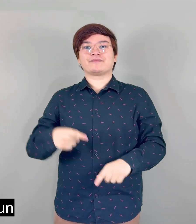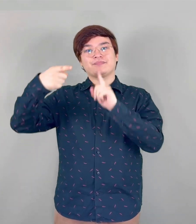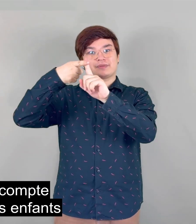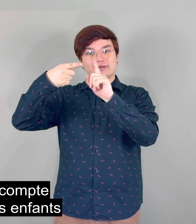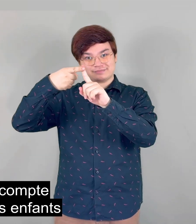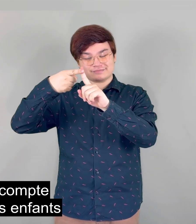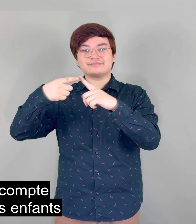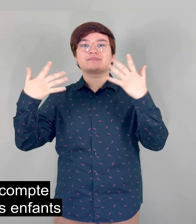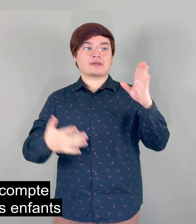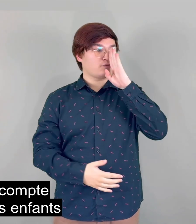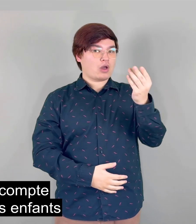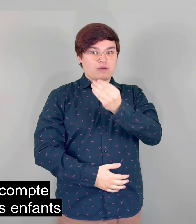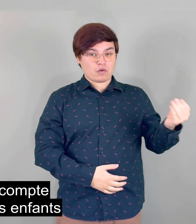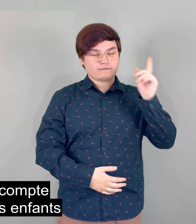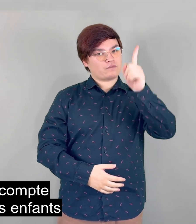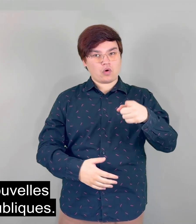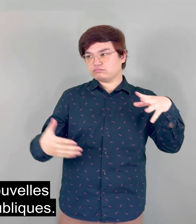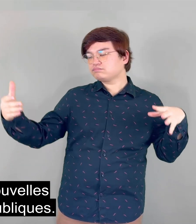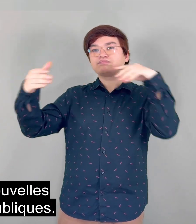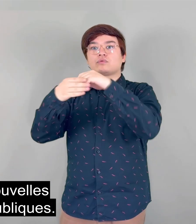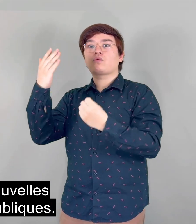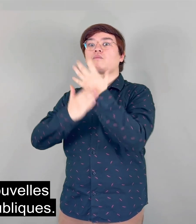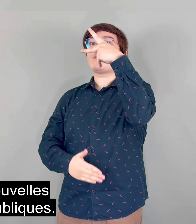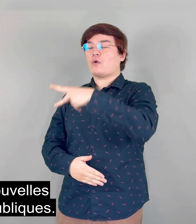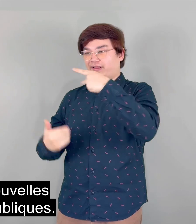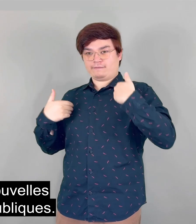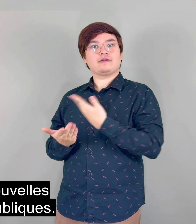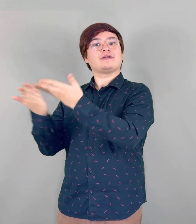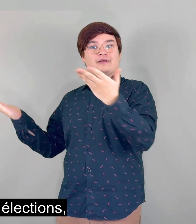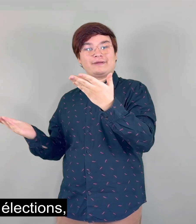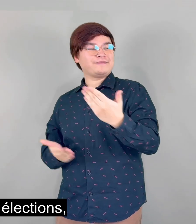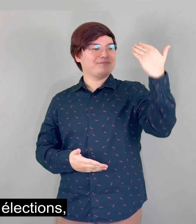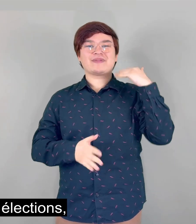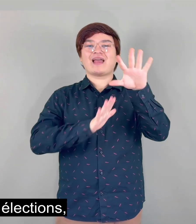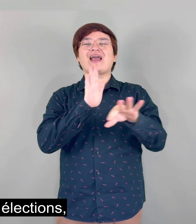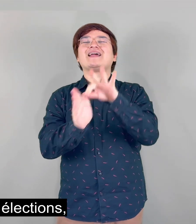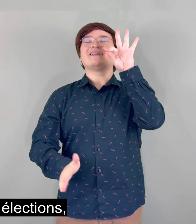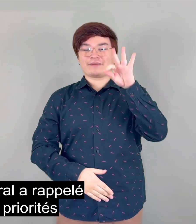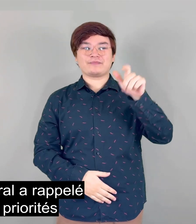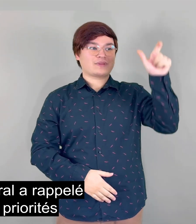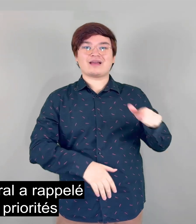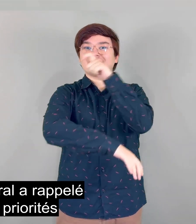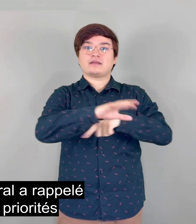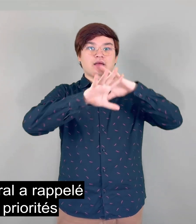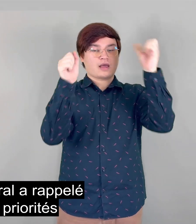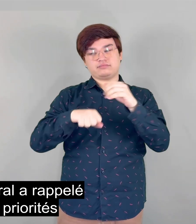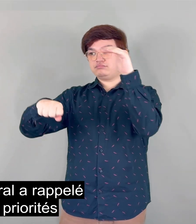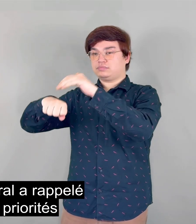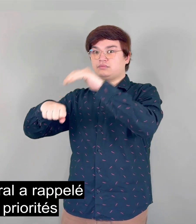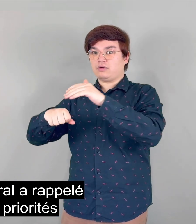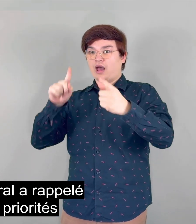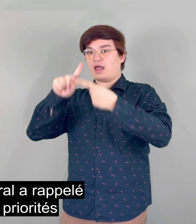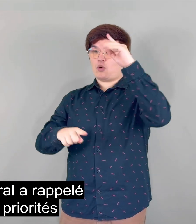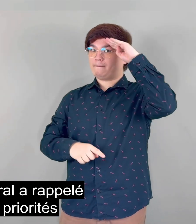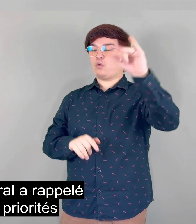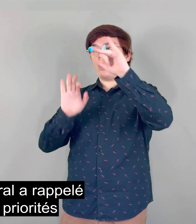1. Il faut tenir compte des droits des enfants dans les nouvelles politiques publiques. À la suite des élections, le délégué général a